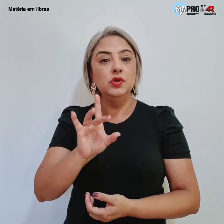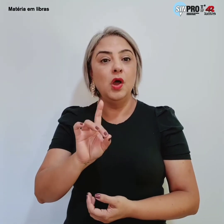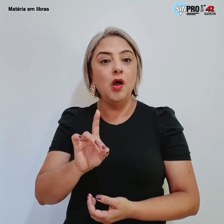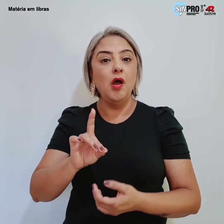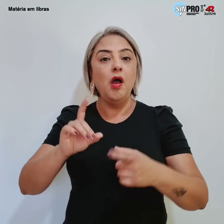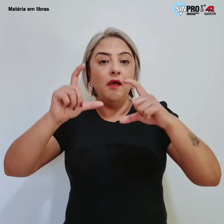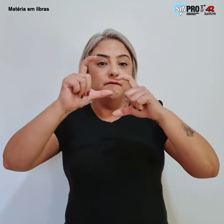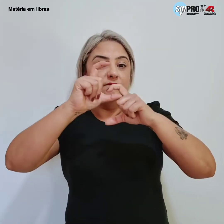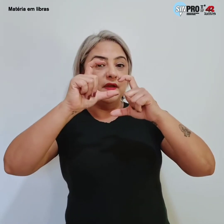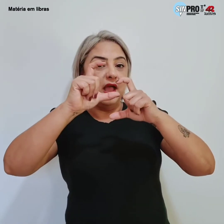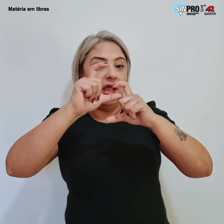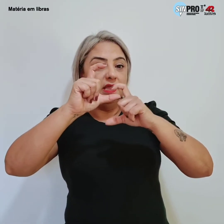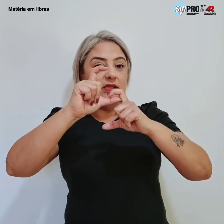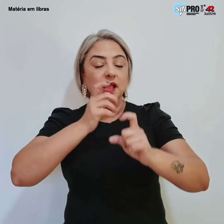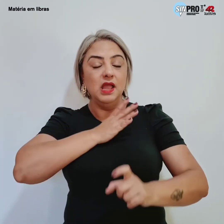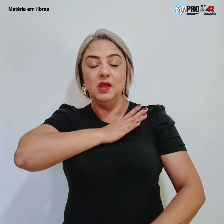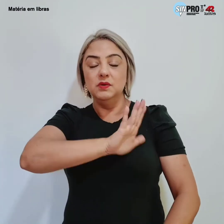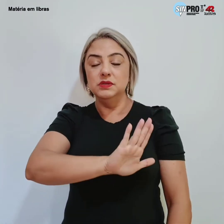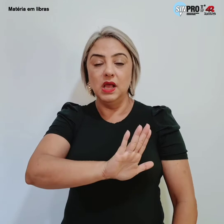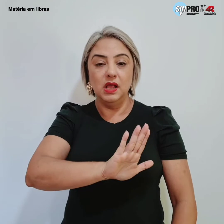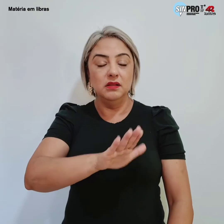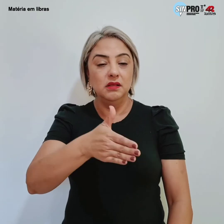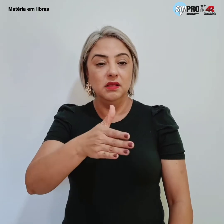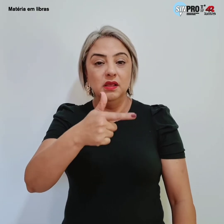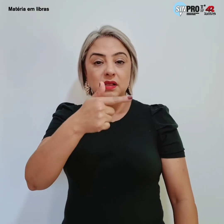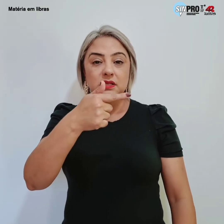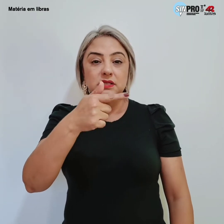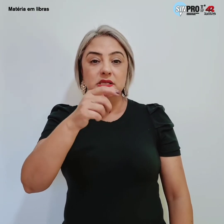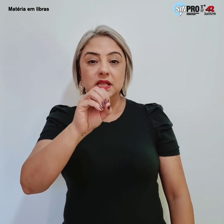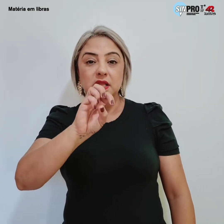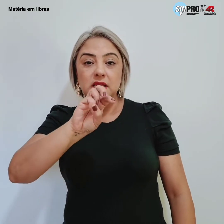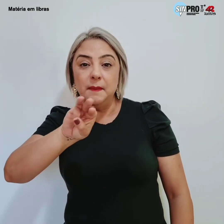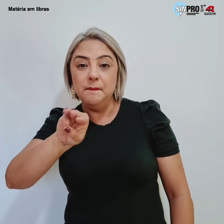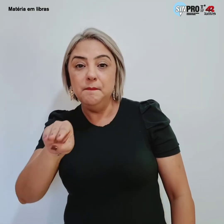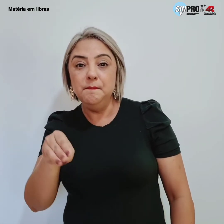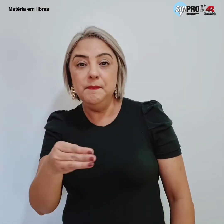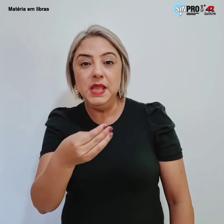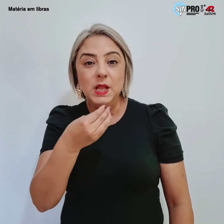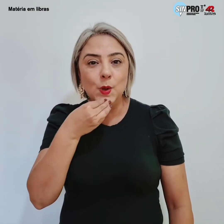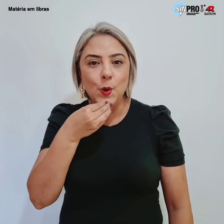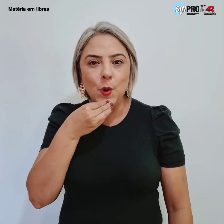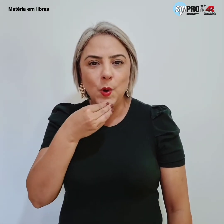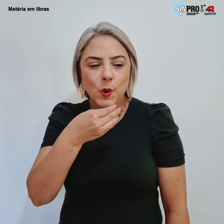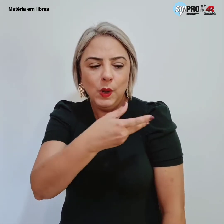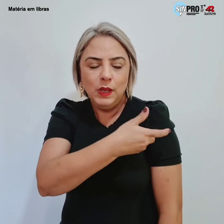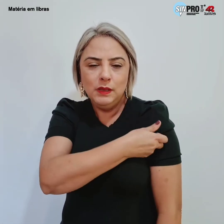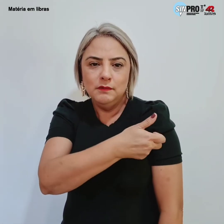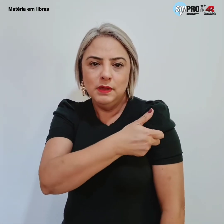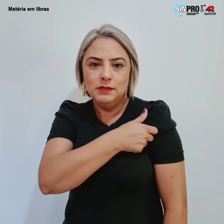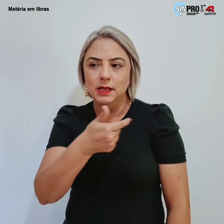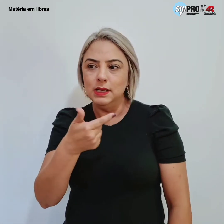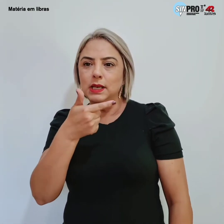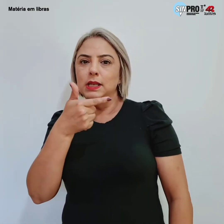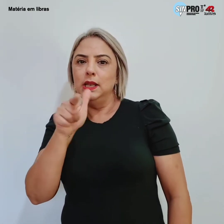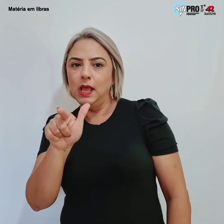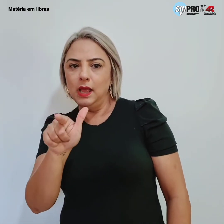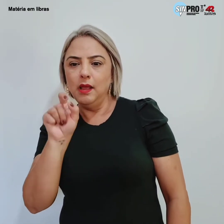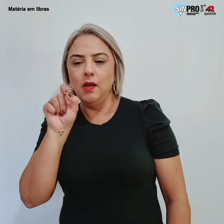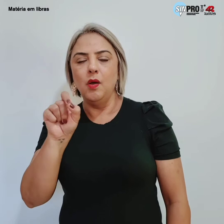da Pfizer foram recusadas pelo menos 70 milhões de vacinas. Na outra ponta,